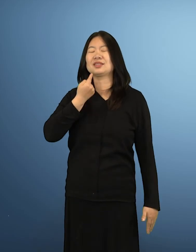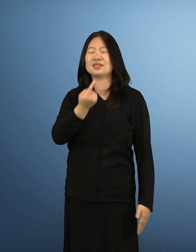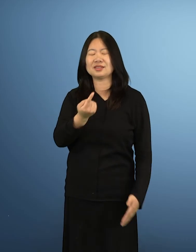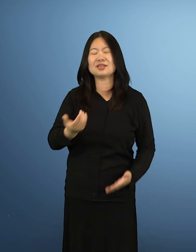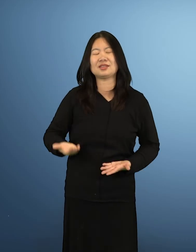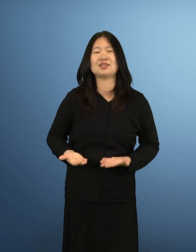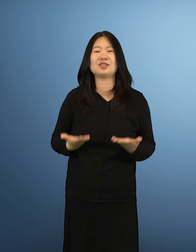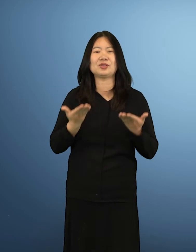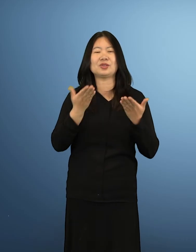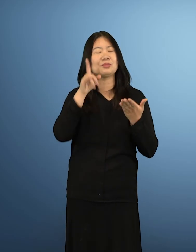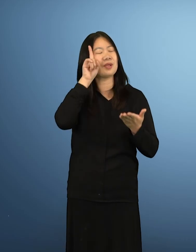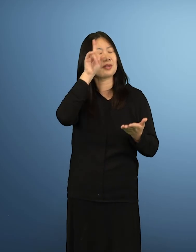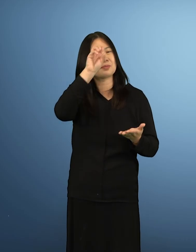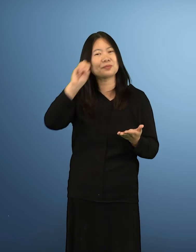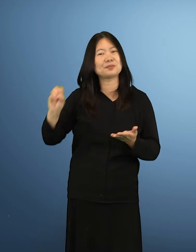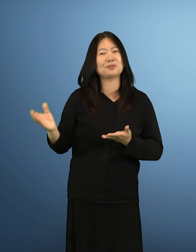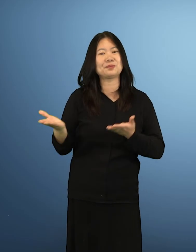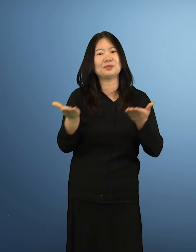내어주네.